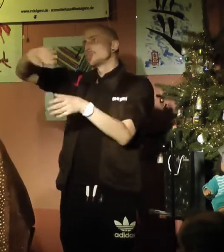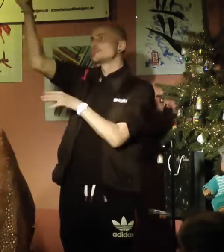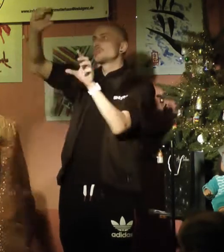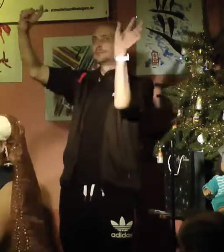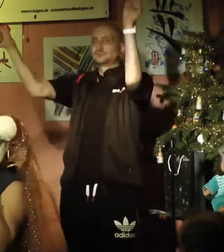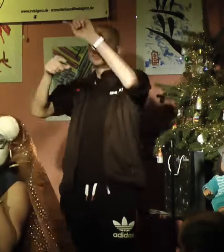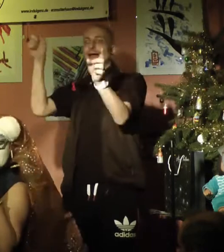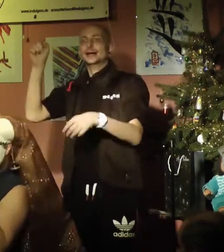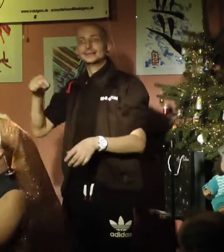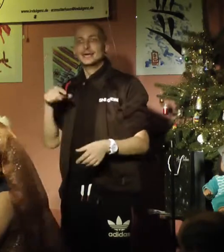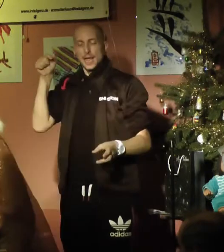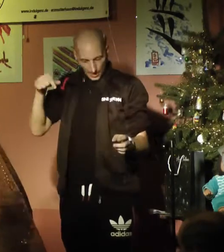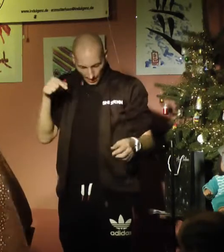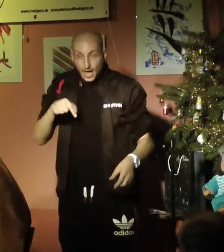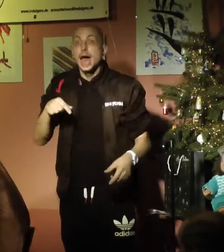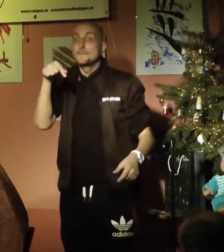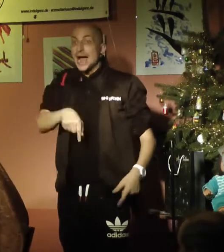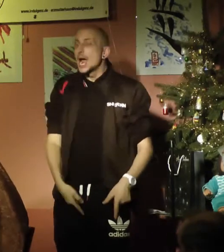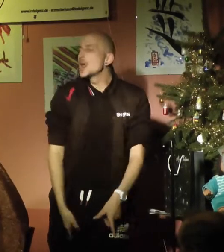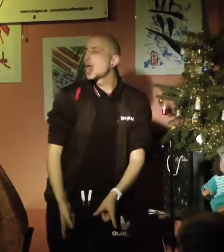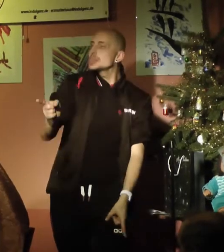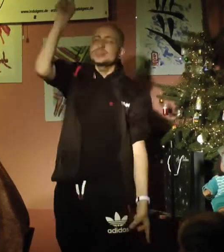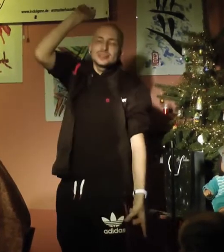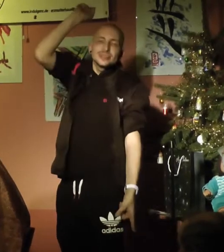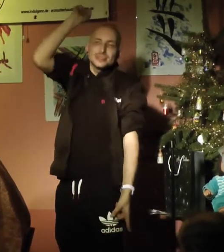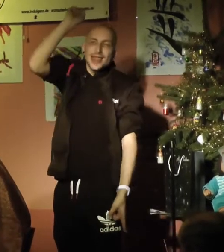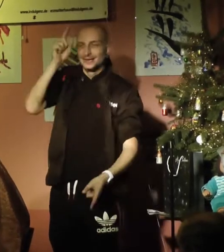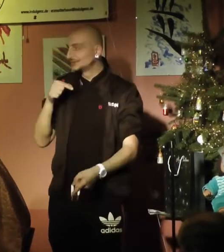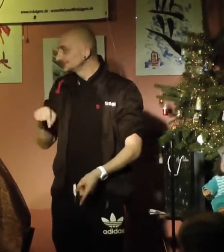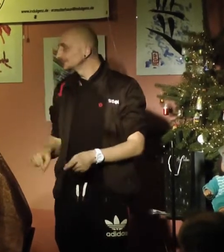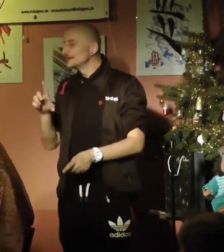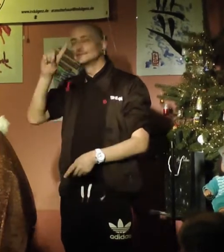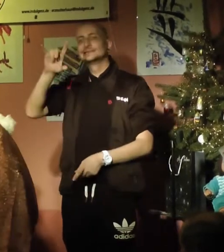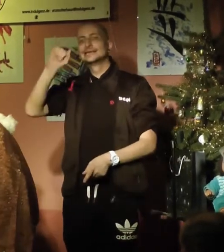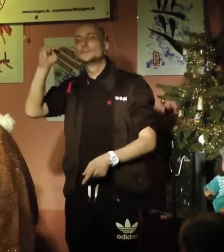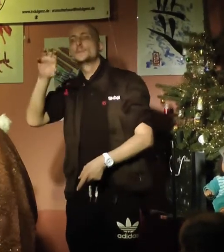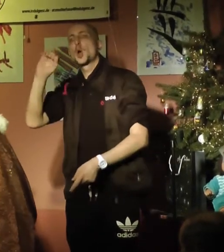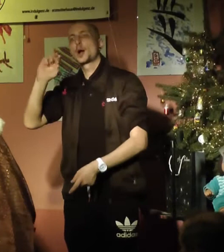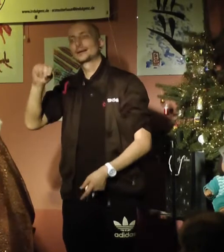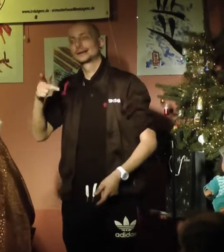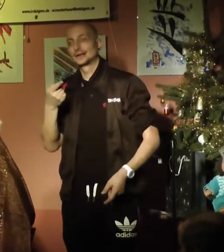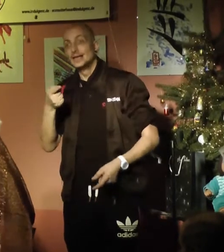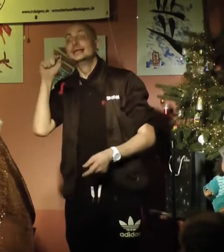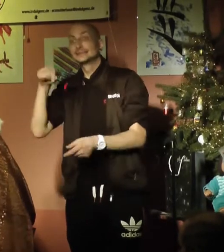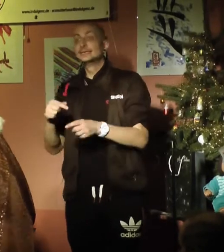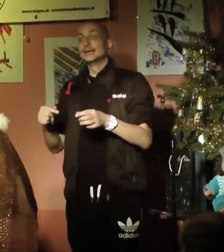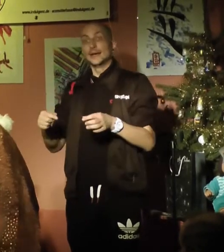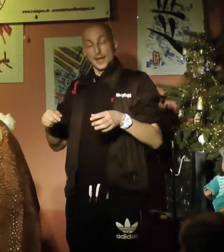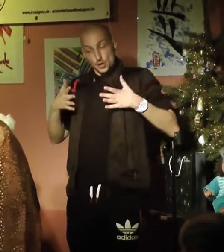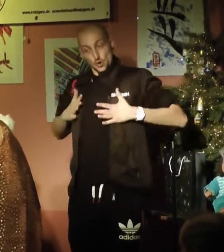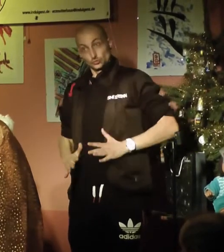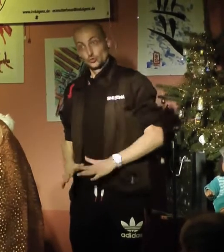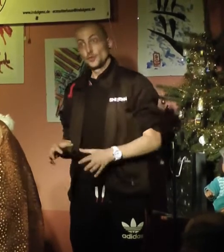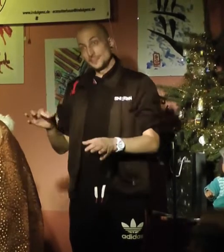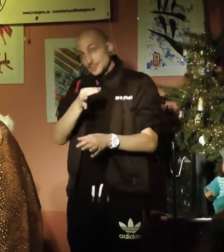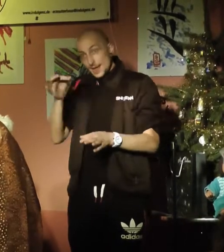die Beine zum Himmel schmeißen. Ach, dann lass dir mal von Dimon noch das passende Kostüm dazu nähen, weil das sind ja immer so kurze glitzernde Röckchen und immer